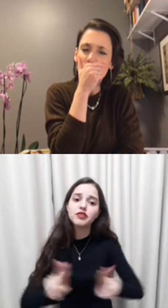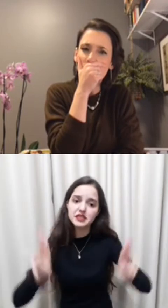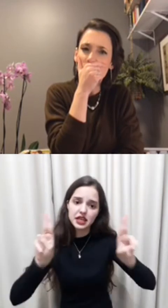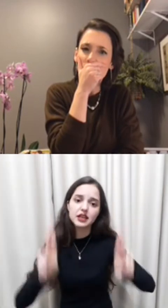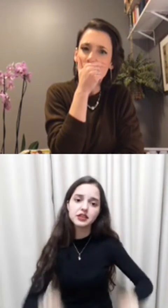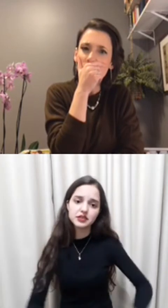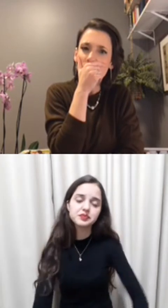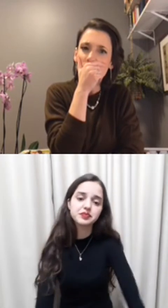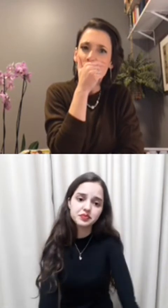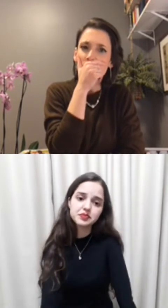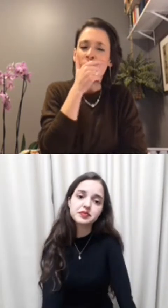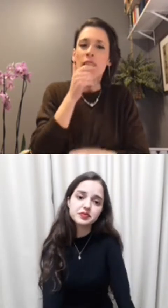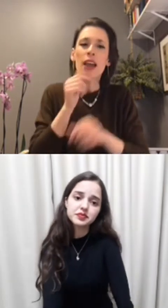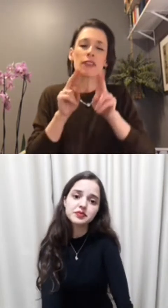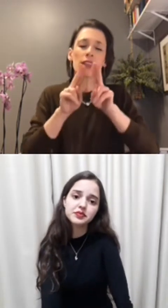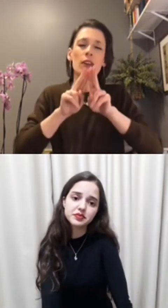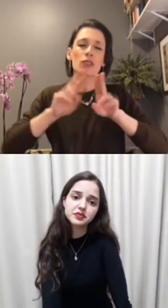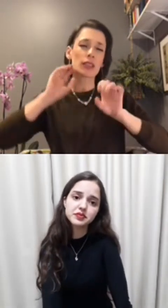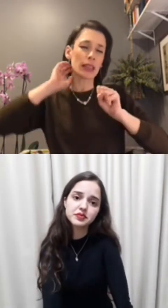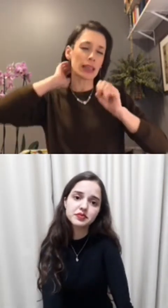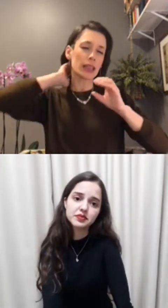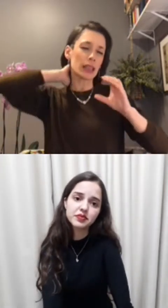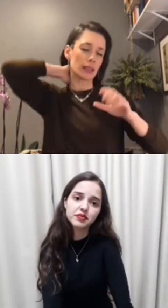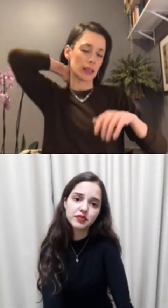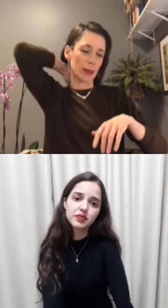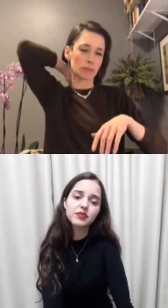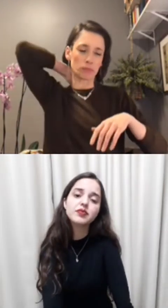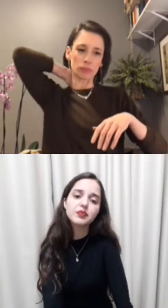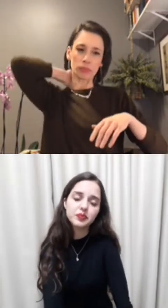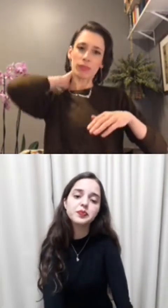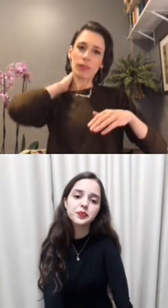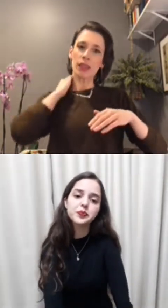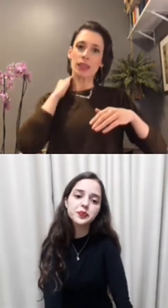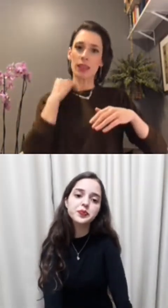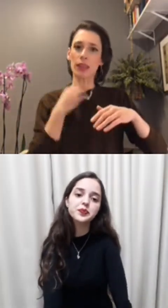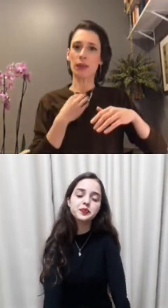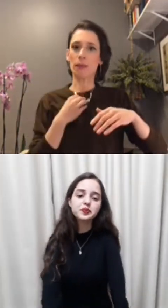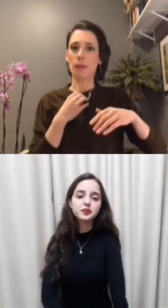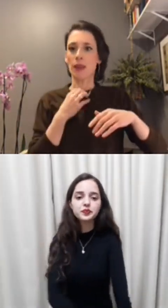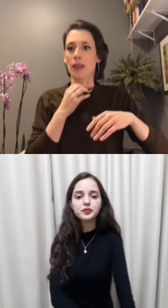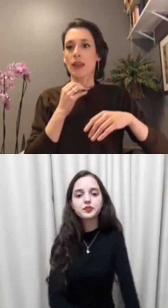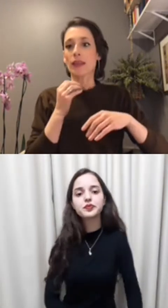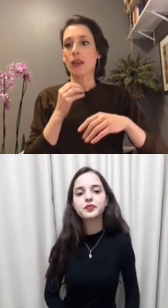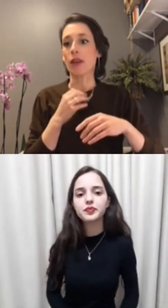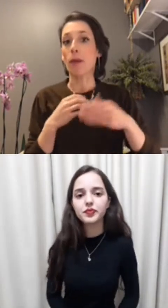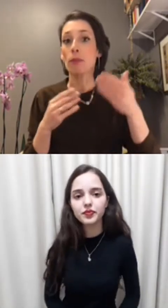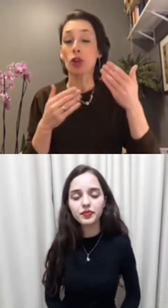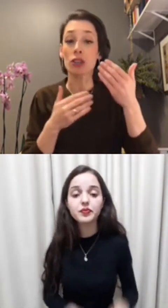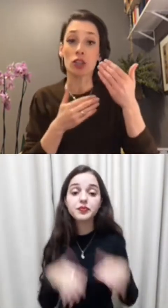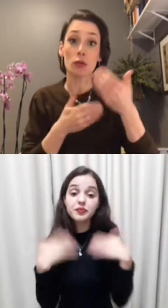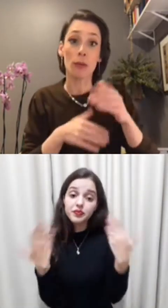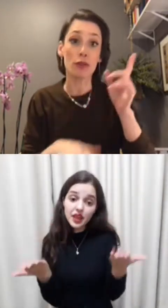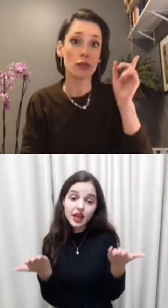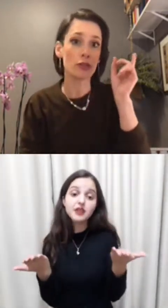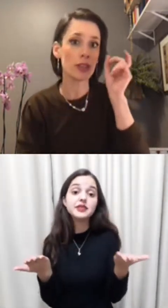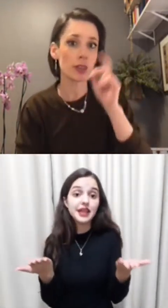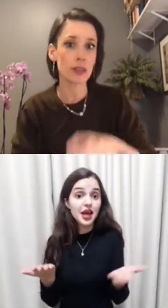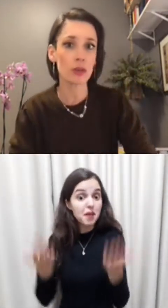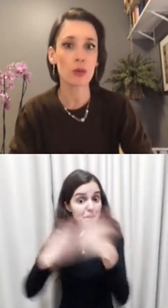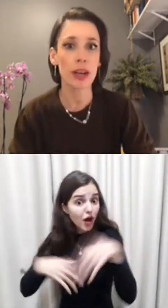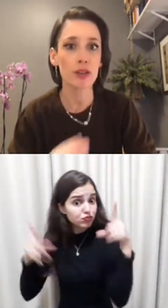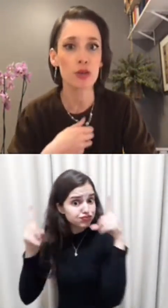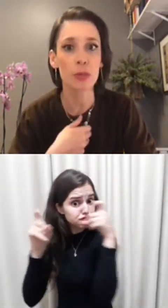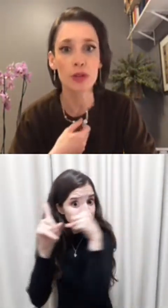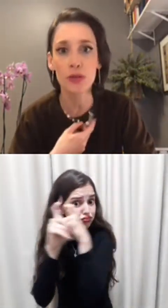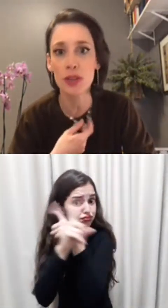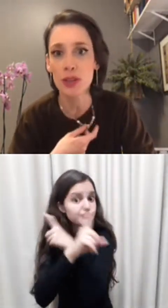o UFSC. É a Federal de Santa Catarina, né? Uhum. E, então era uma. Nossa, gente, uma prova difícil.